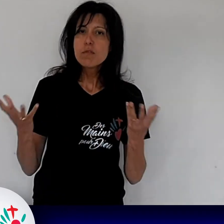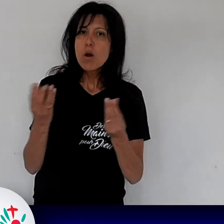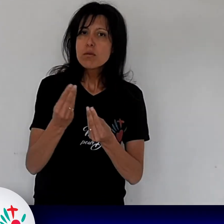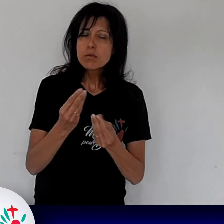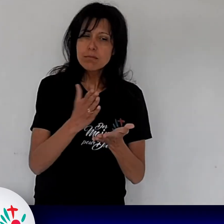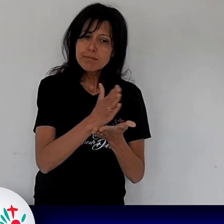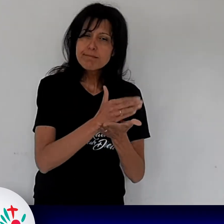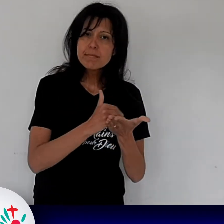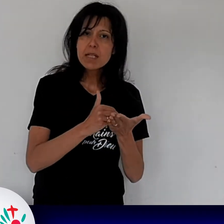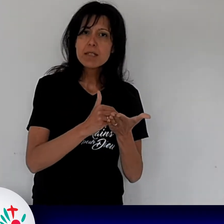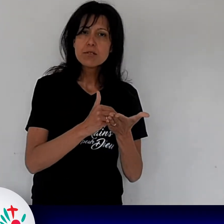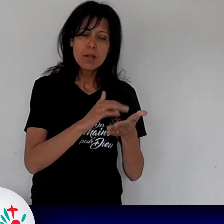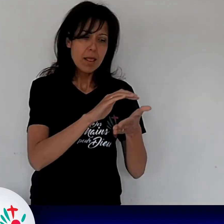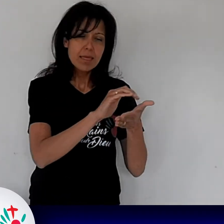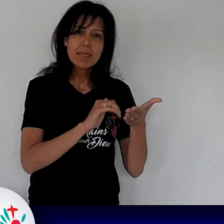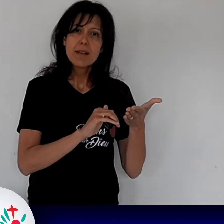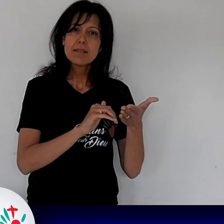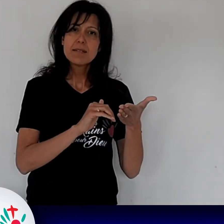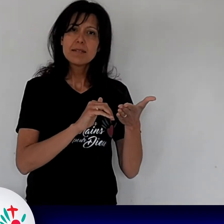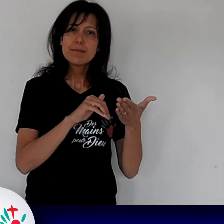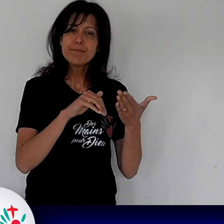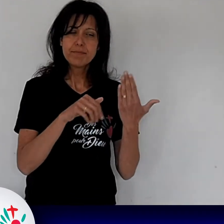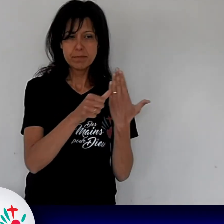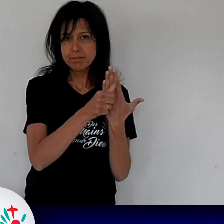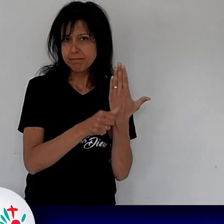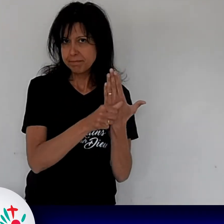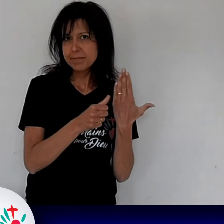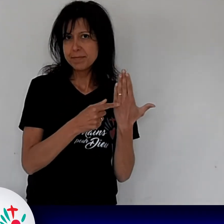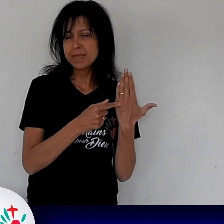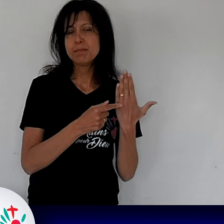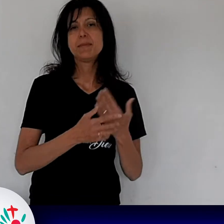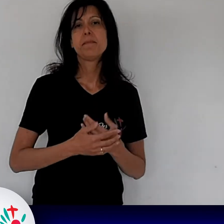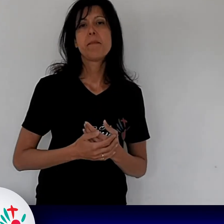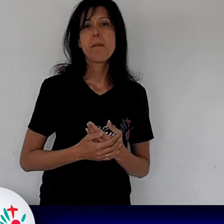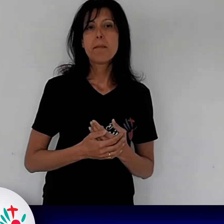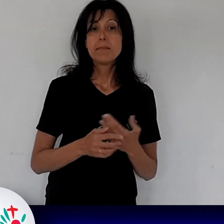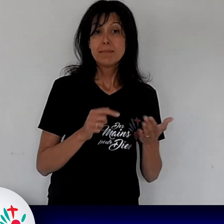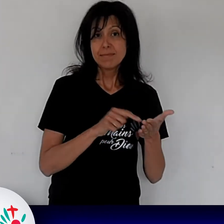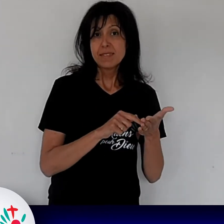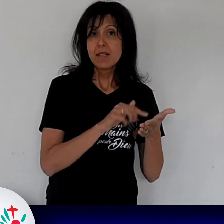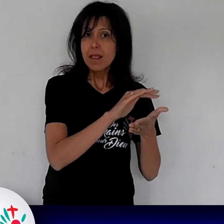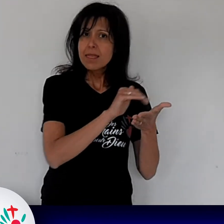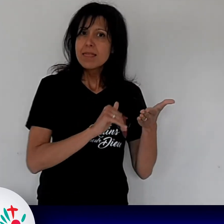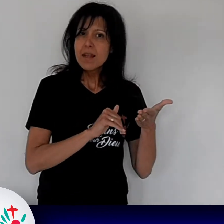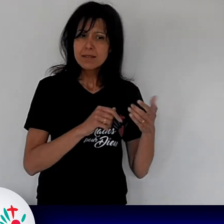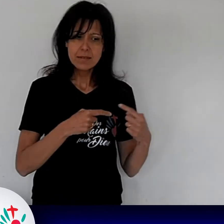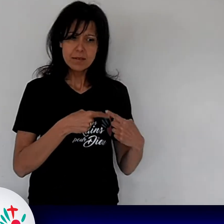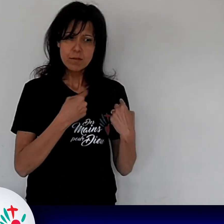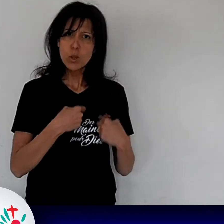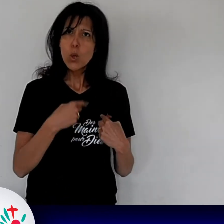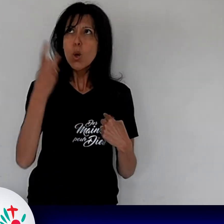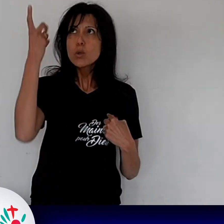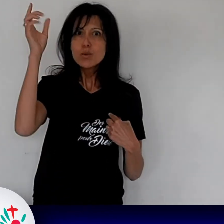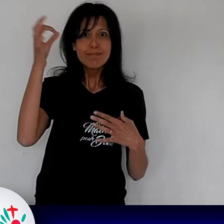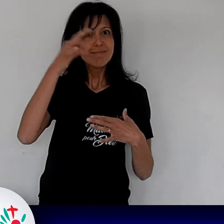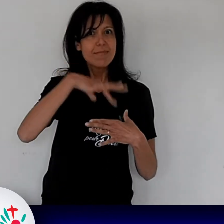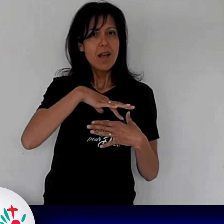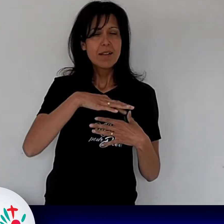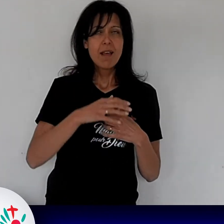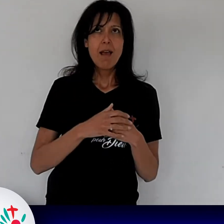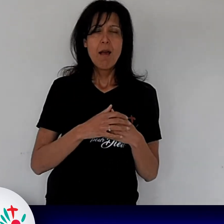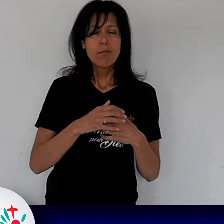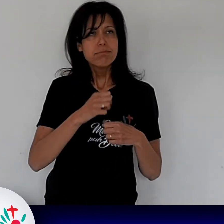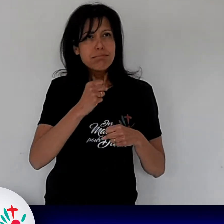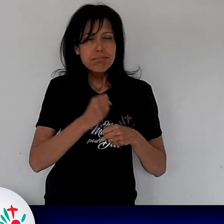Écritures. Et ce passage que le Seigneur a mis dans mon cœur, je ne vous cache pas qu'il a travaillé mon cœur et il est encore travaillé.